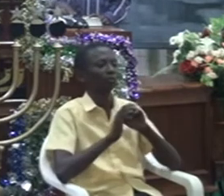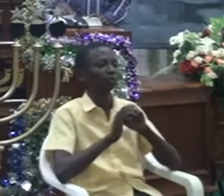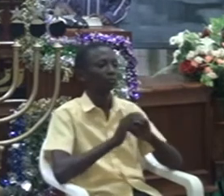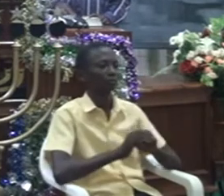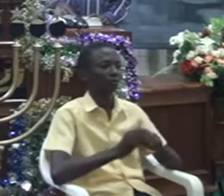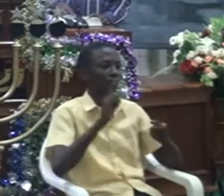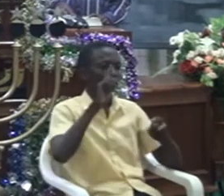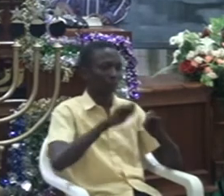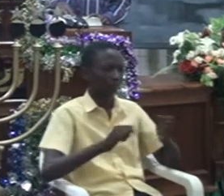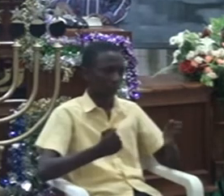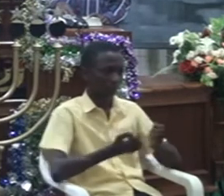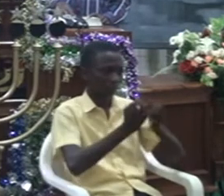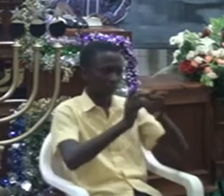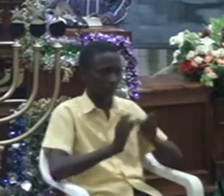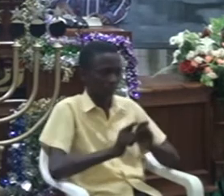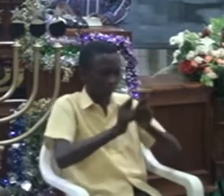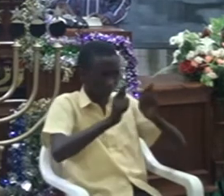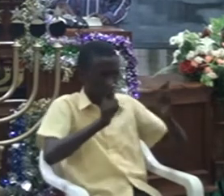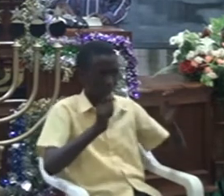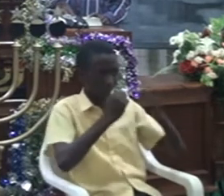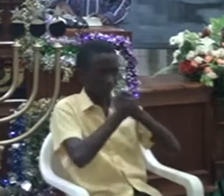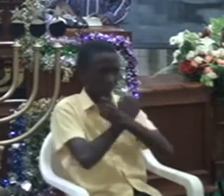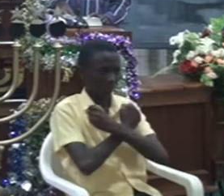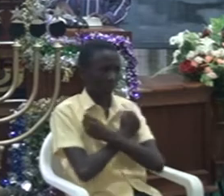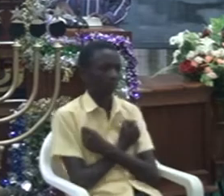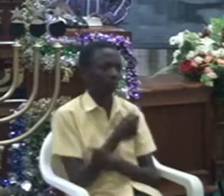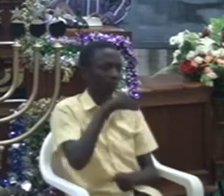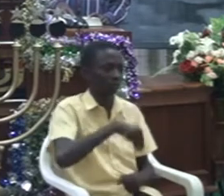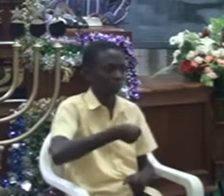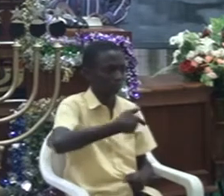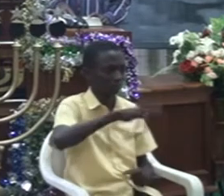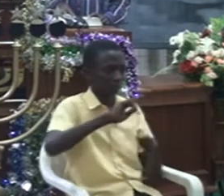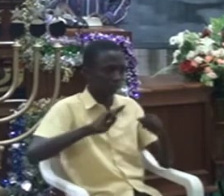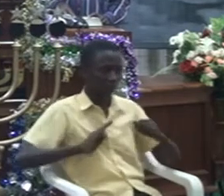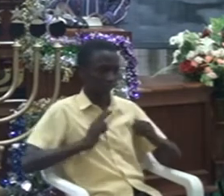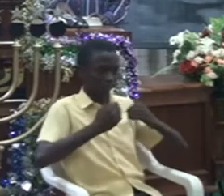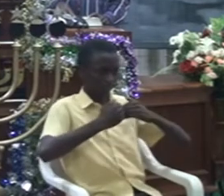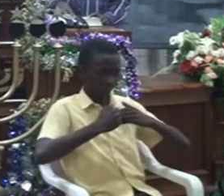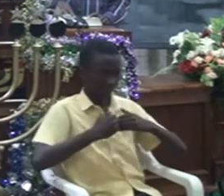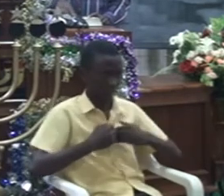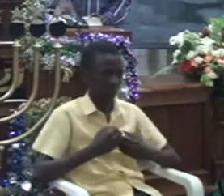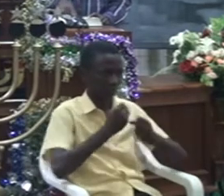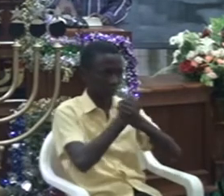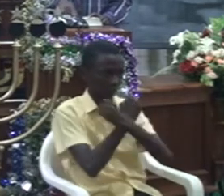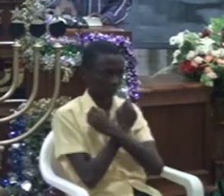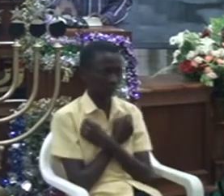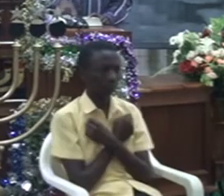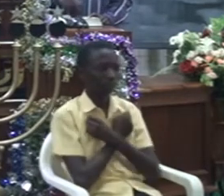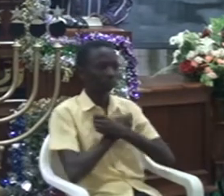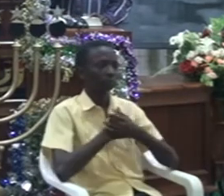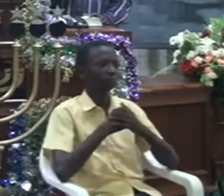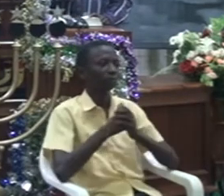À cause du grand amour dont il nous a aimés, kwa sababu ya mapendo